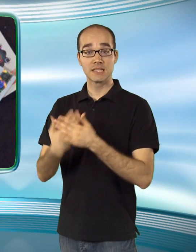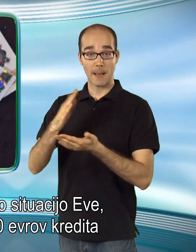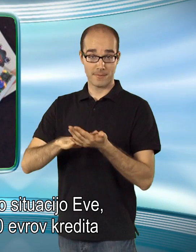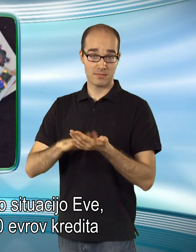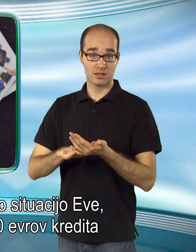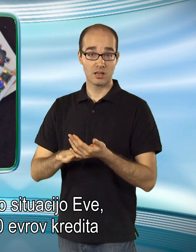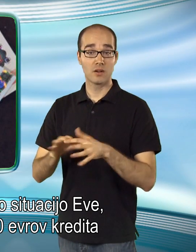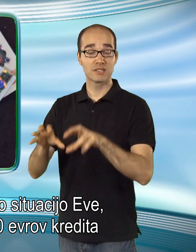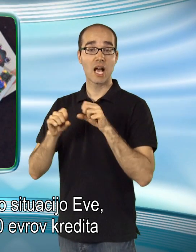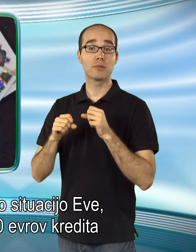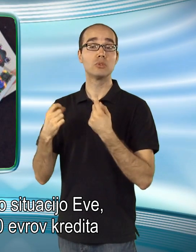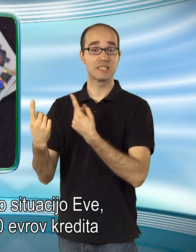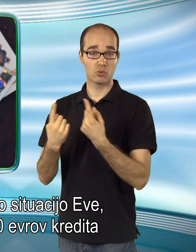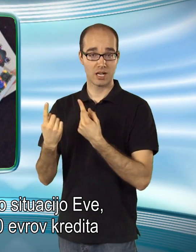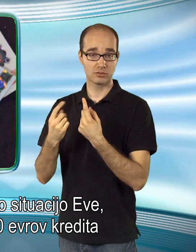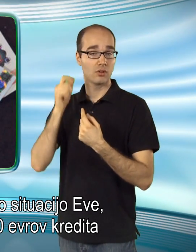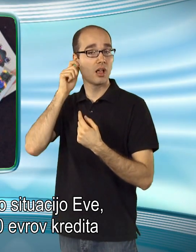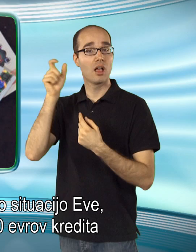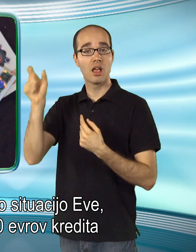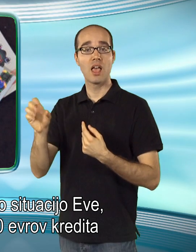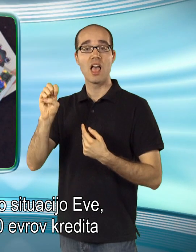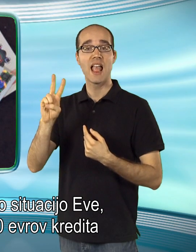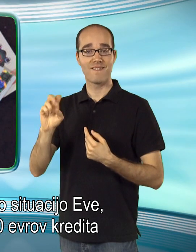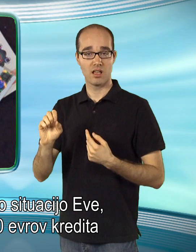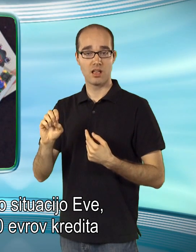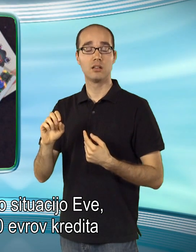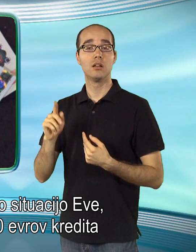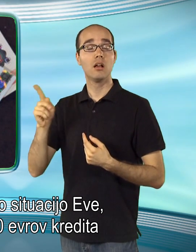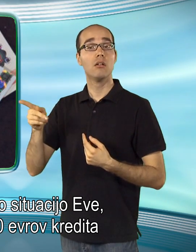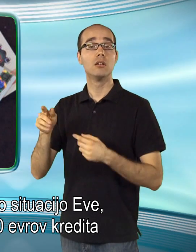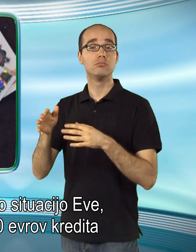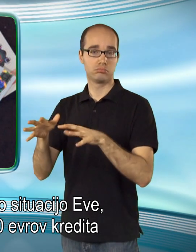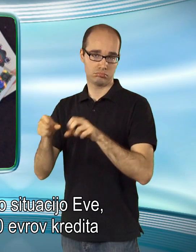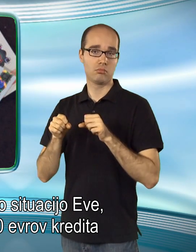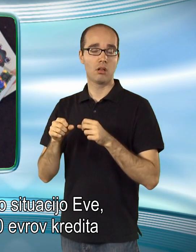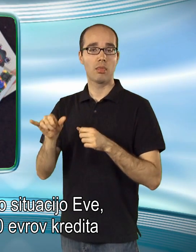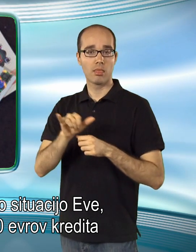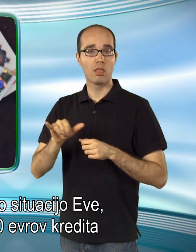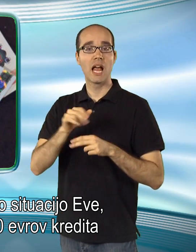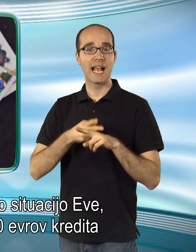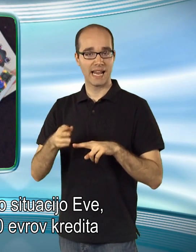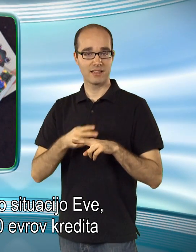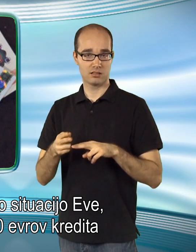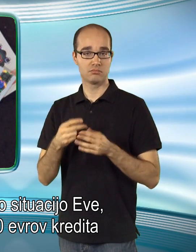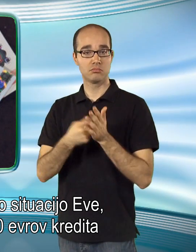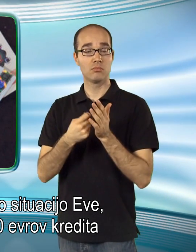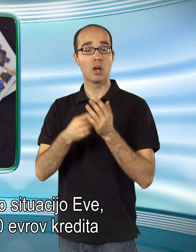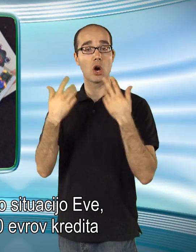Za primer vzemimo situacijo Eve, ki je najela 80 000 evrov kredita za obdobje 20 let s